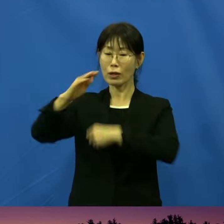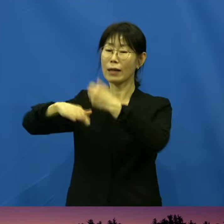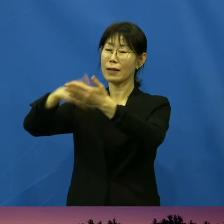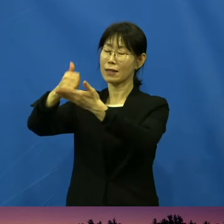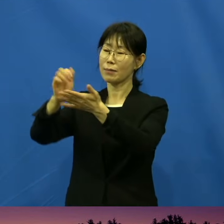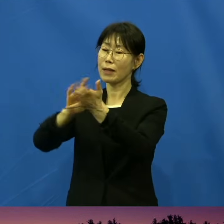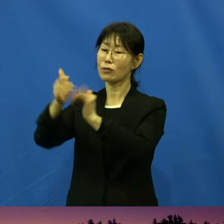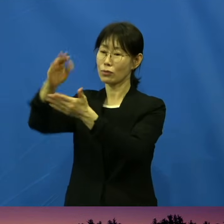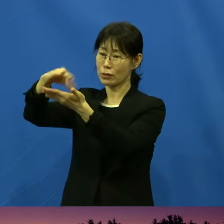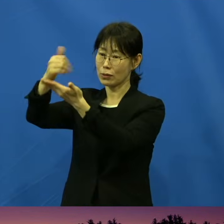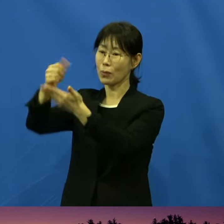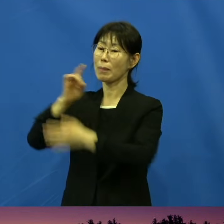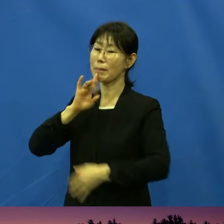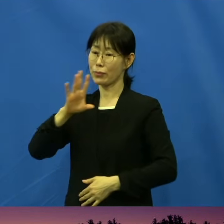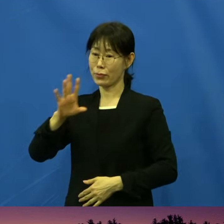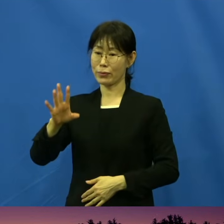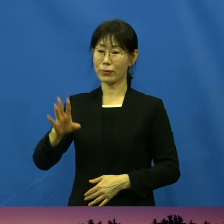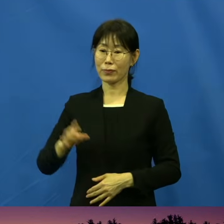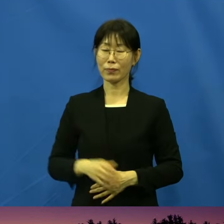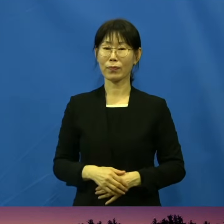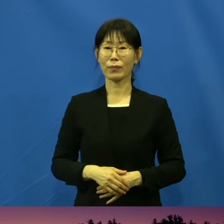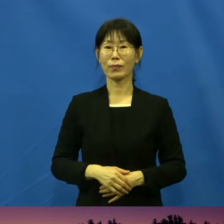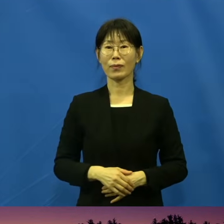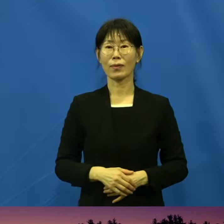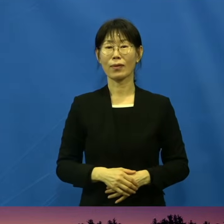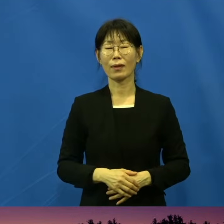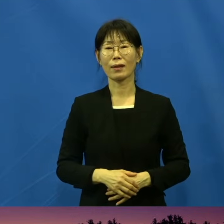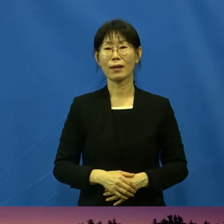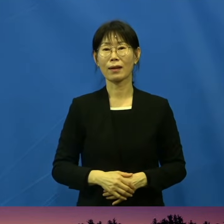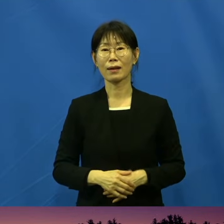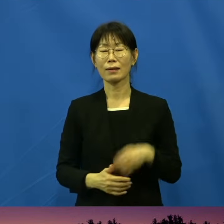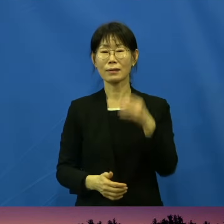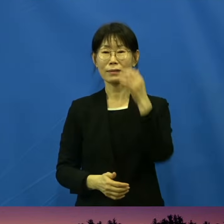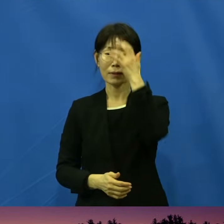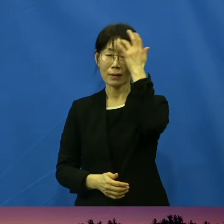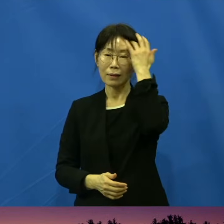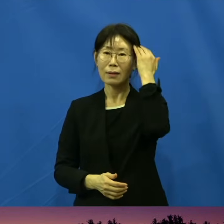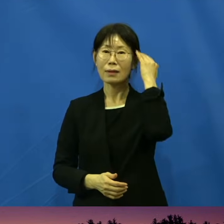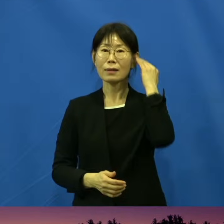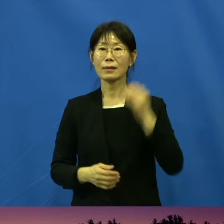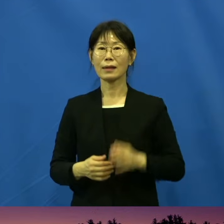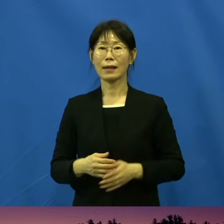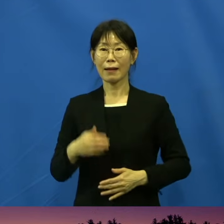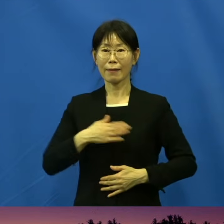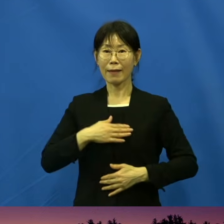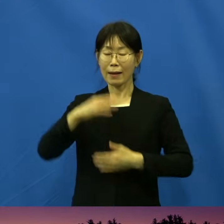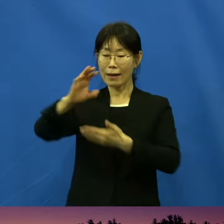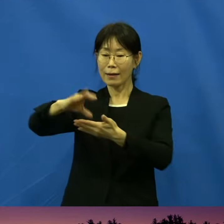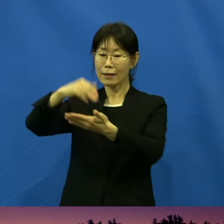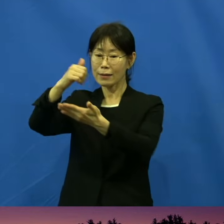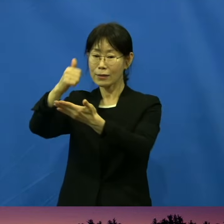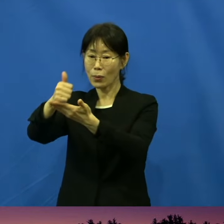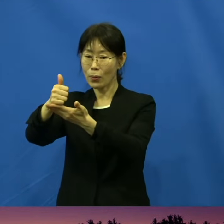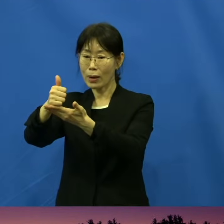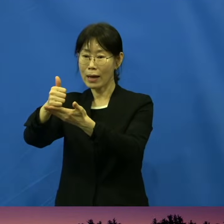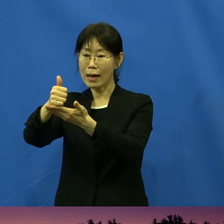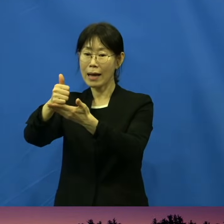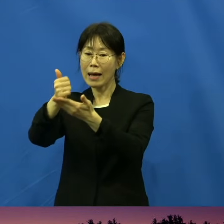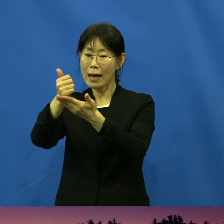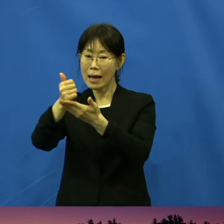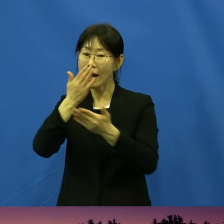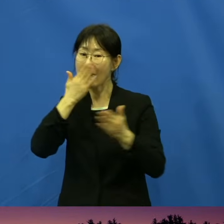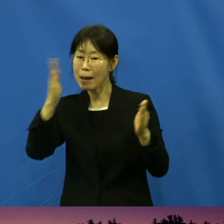어떤 소유로 주어지는 기쁨이 아니에요. 존재로 주어지는 기쁨이에요. 그래서 내가 그리스도와 함께 십자가에 못 박혀 죽었다라고 하는